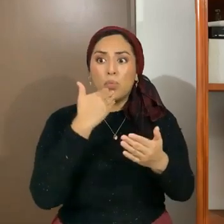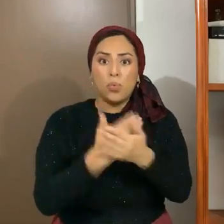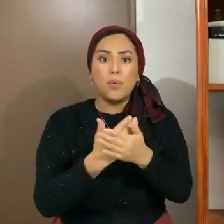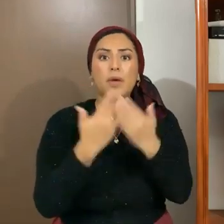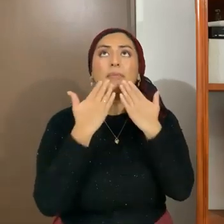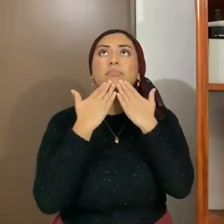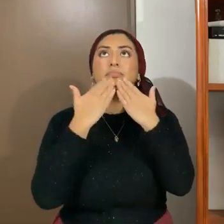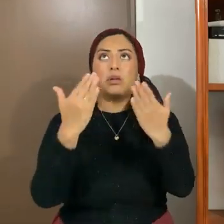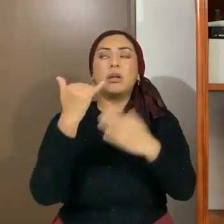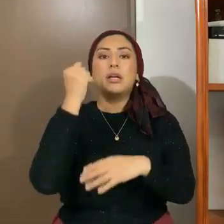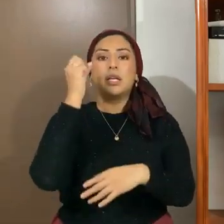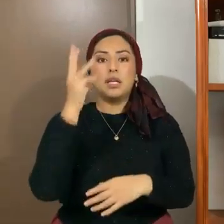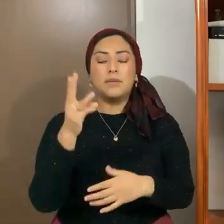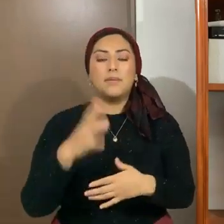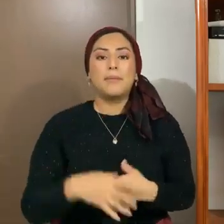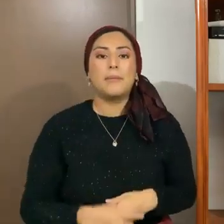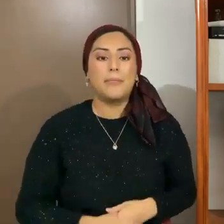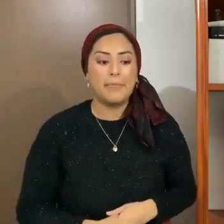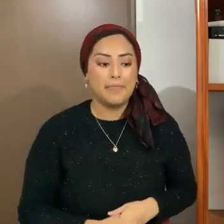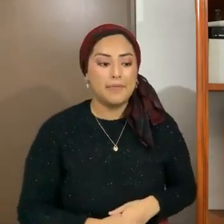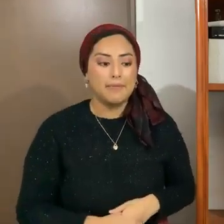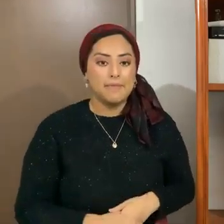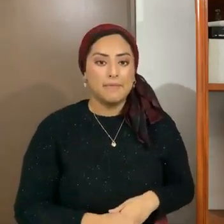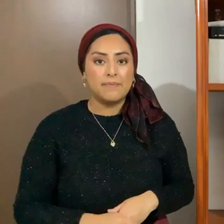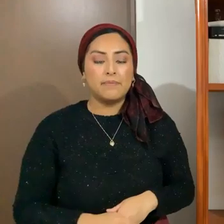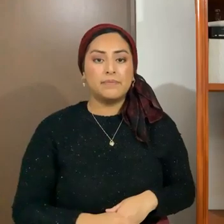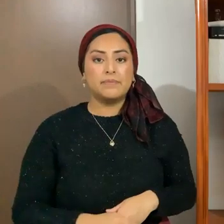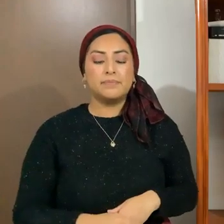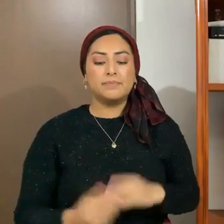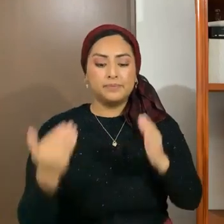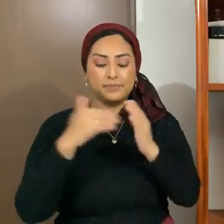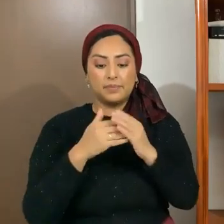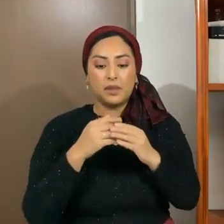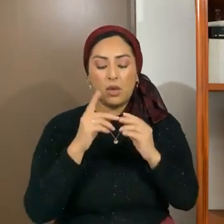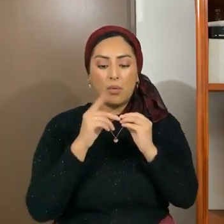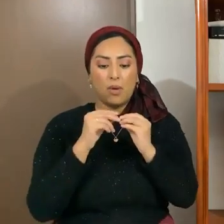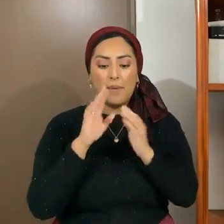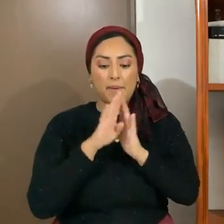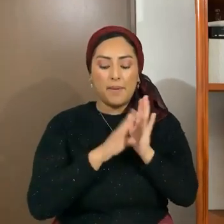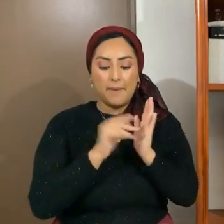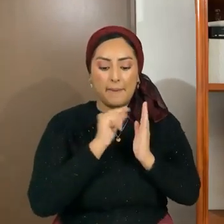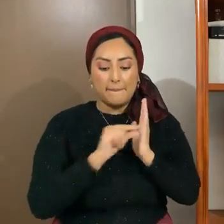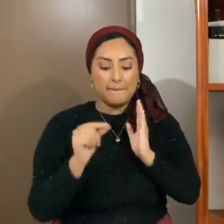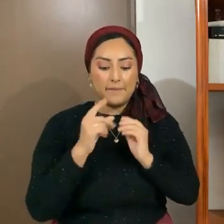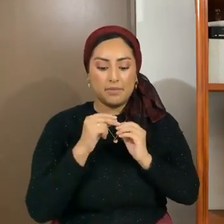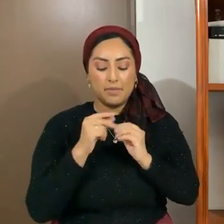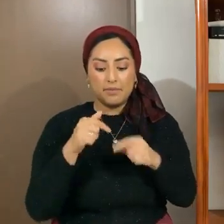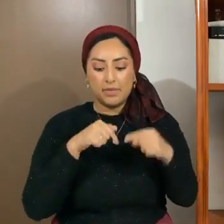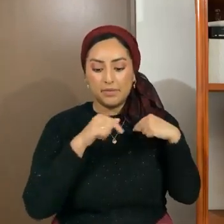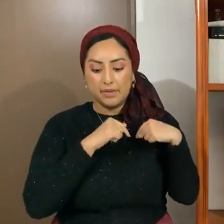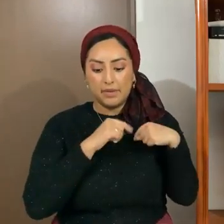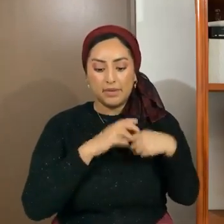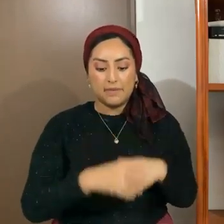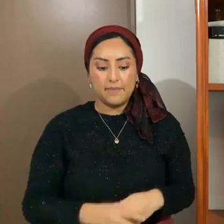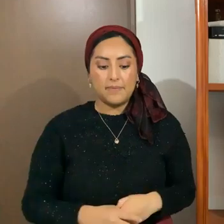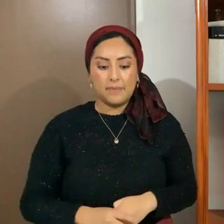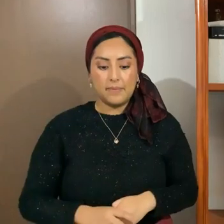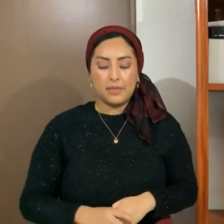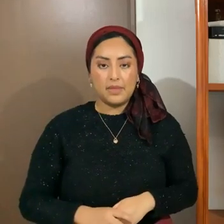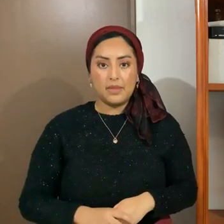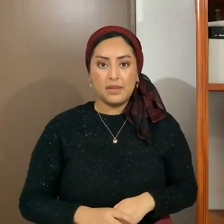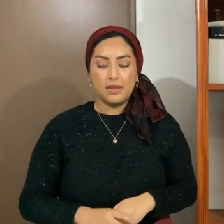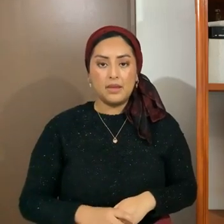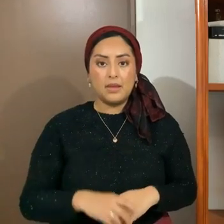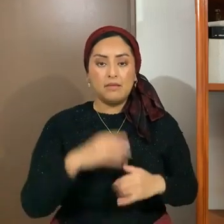HaMashiach, bendito es el Abacadosh. Permítanme repasar nada más esta última cita. Aleluya. Y